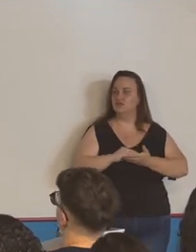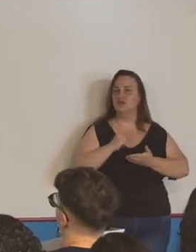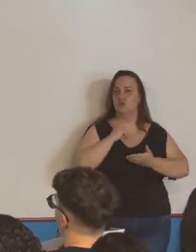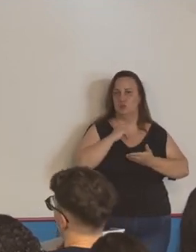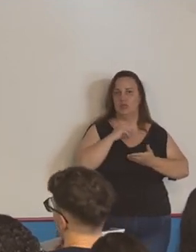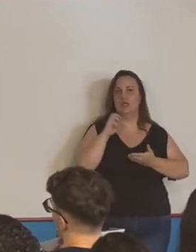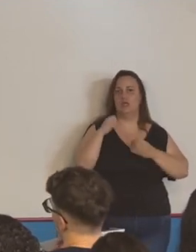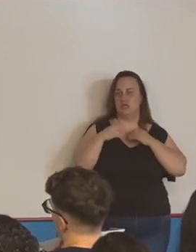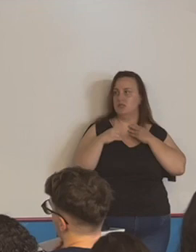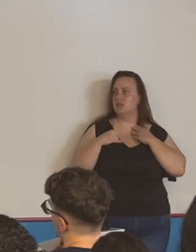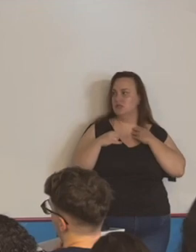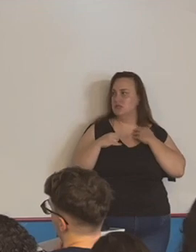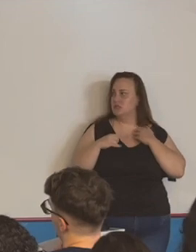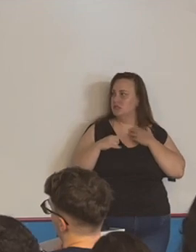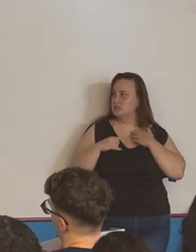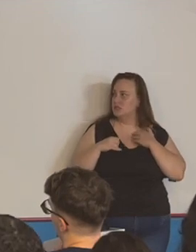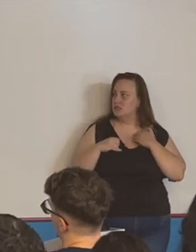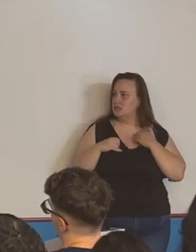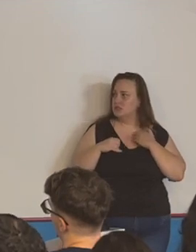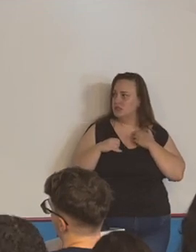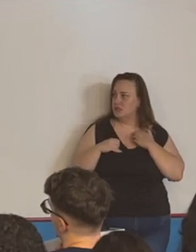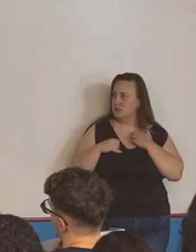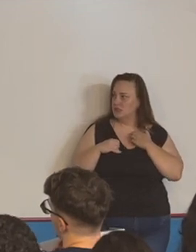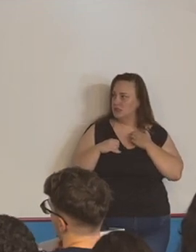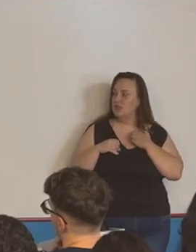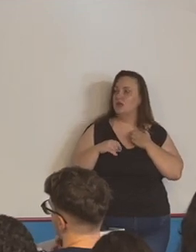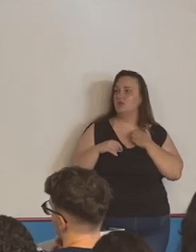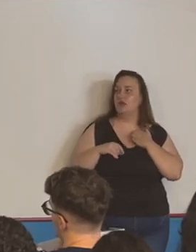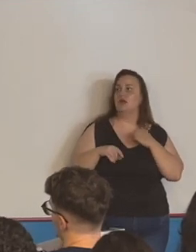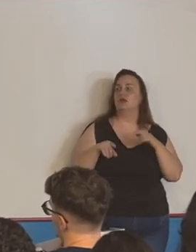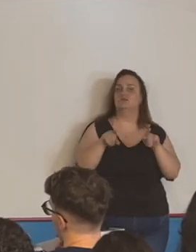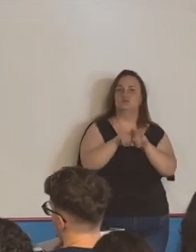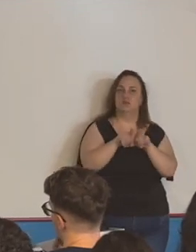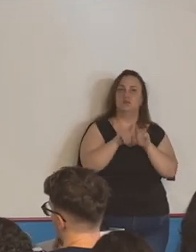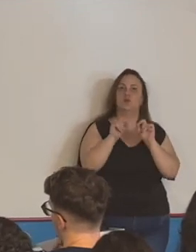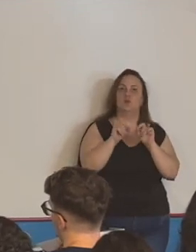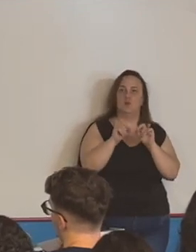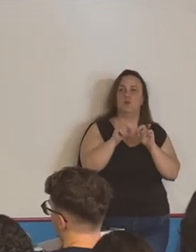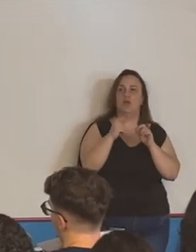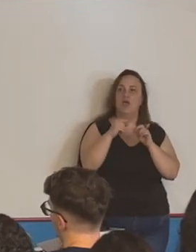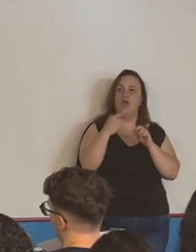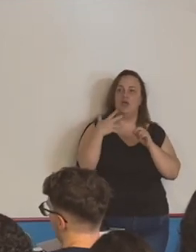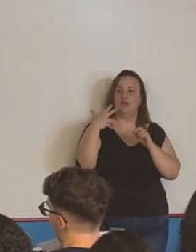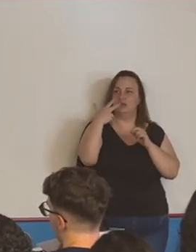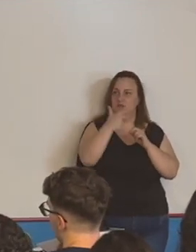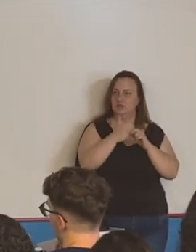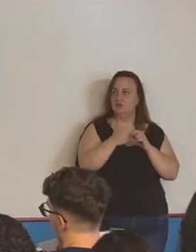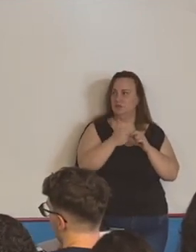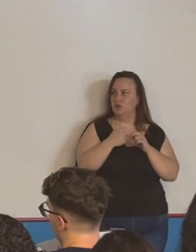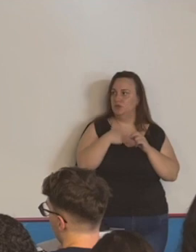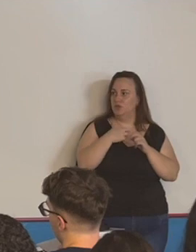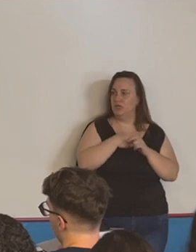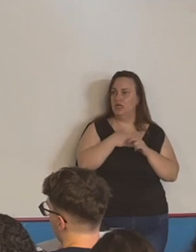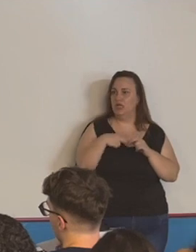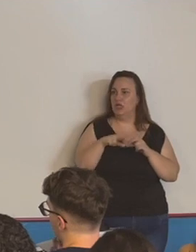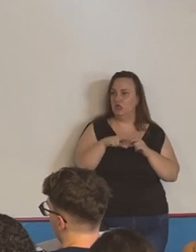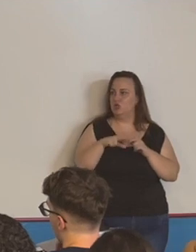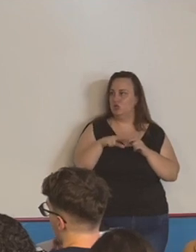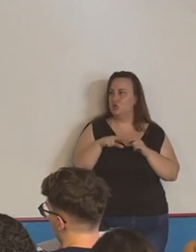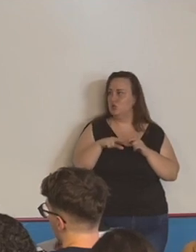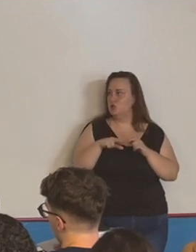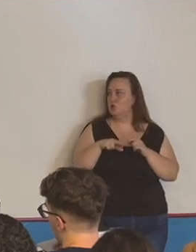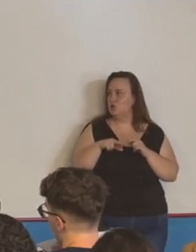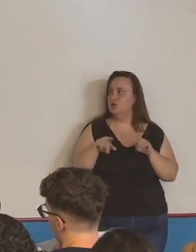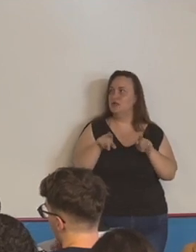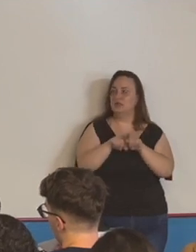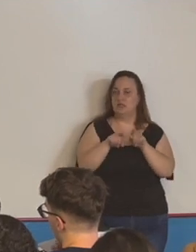tudo pode ser gratuito, né? Tem toda essa questão do ornamento do que está falando aqui, mas também tem a questão do